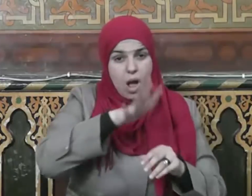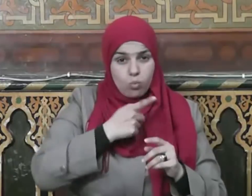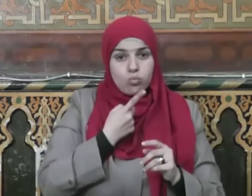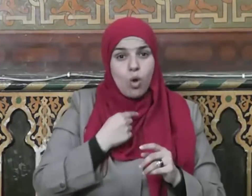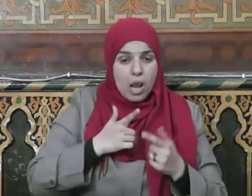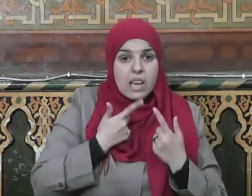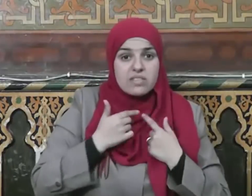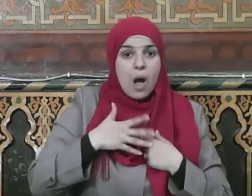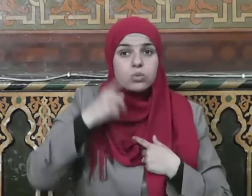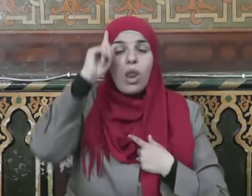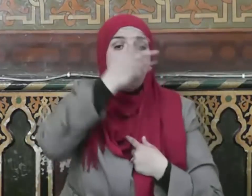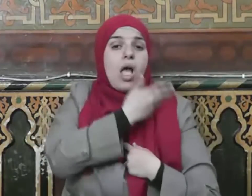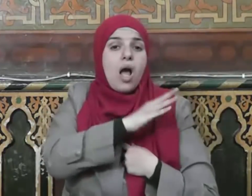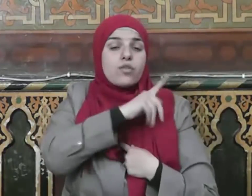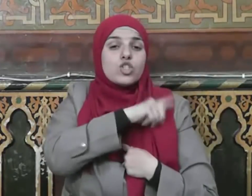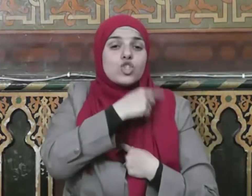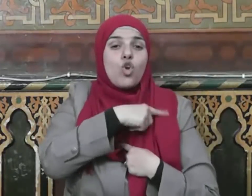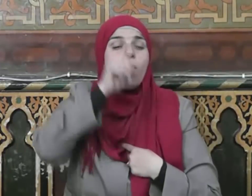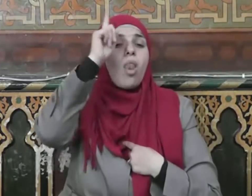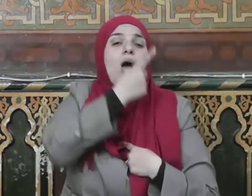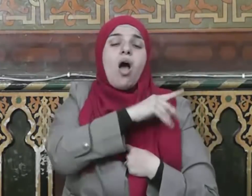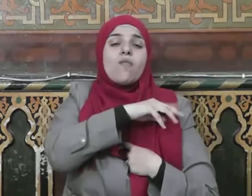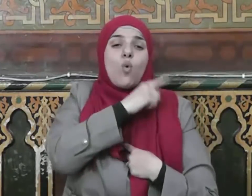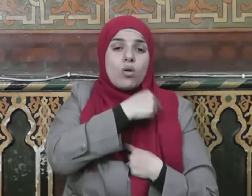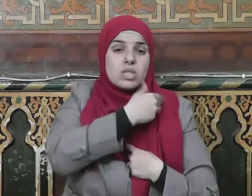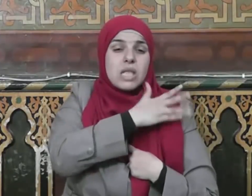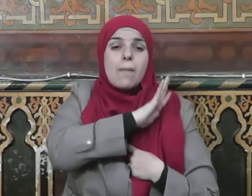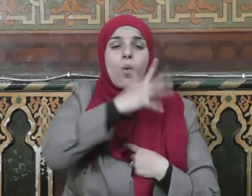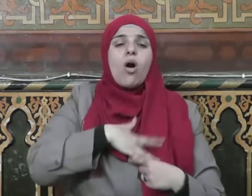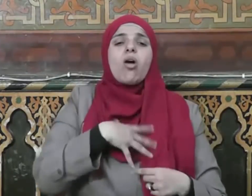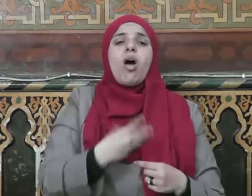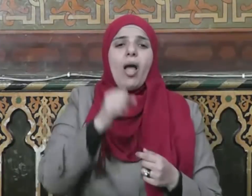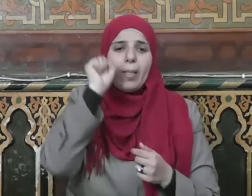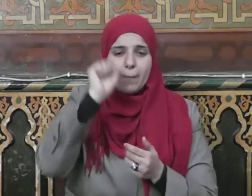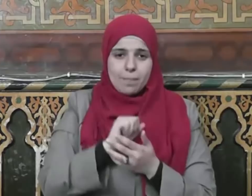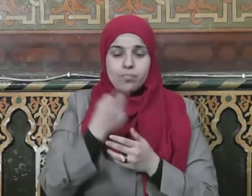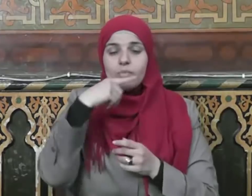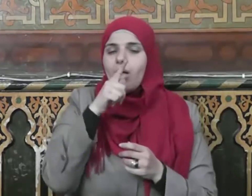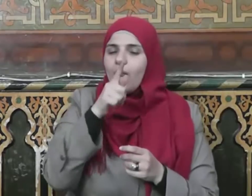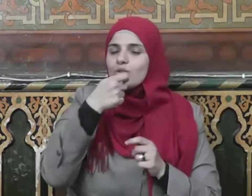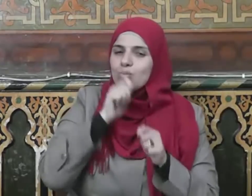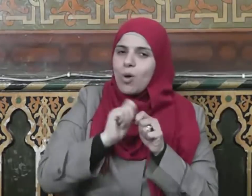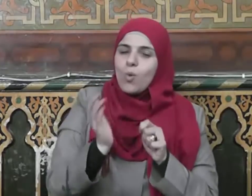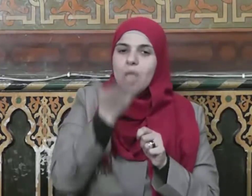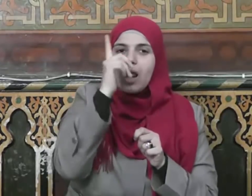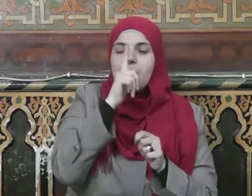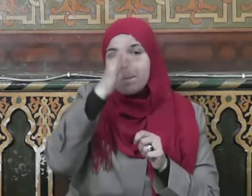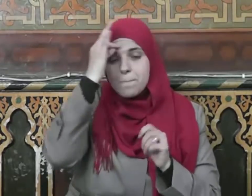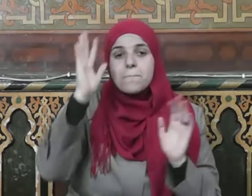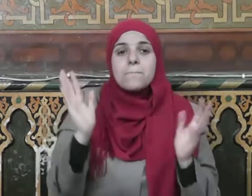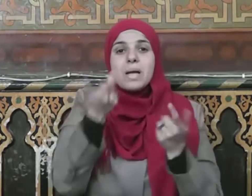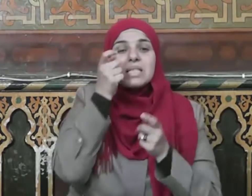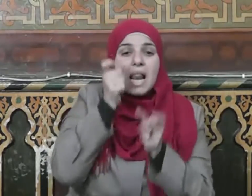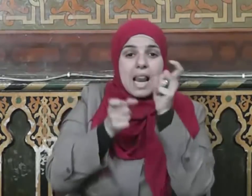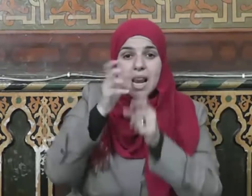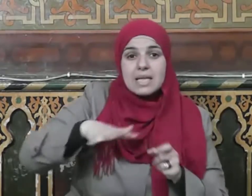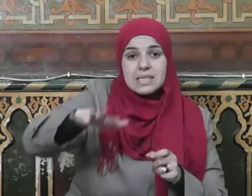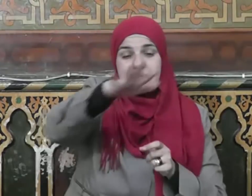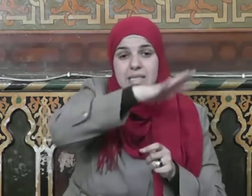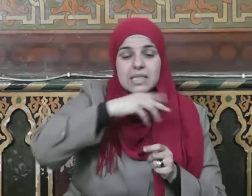لكم والله غفور رحيم. ويقول جل شأنه: مثل الذين ينفقون أموالهم